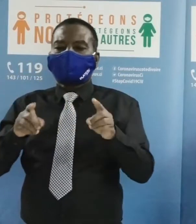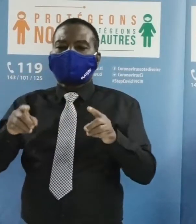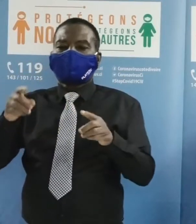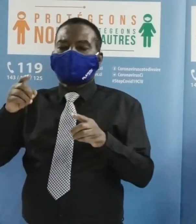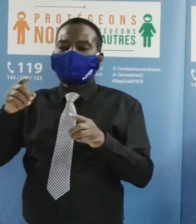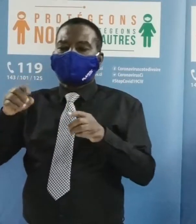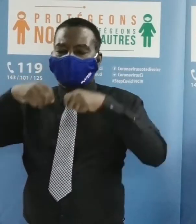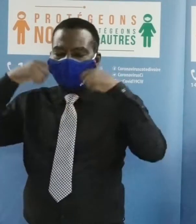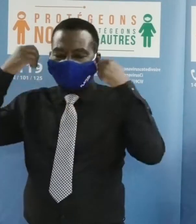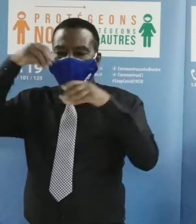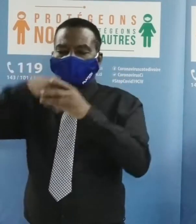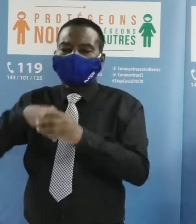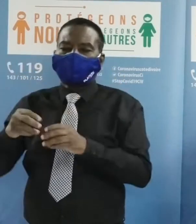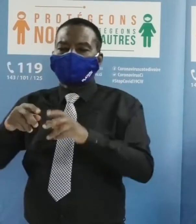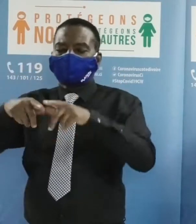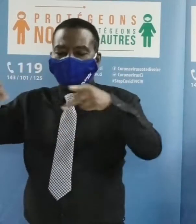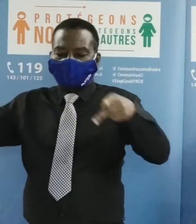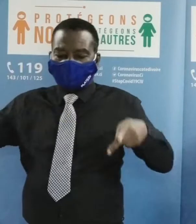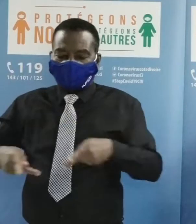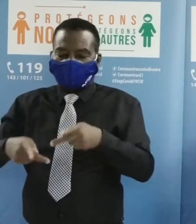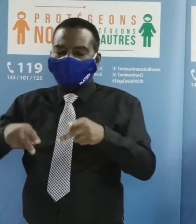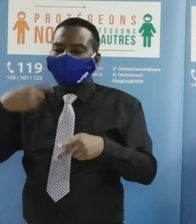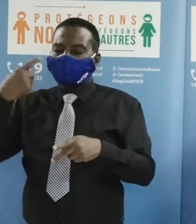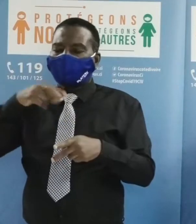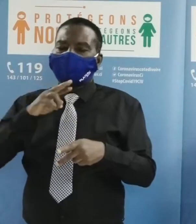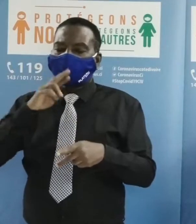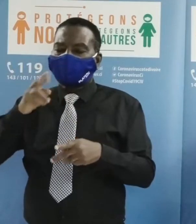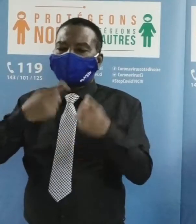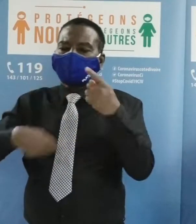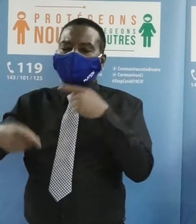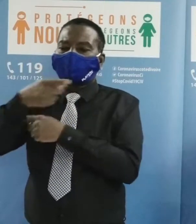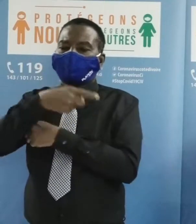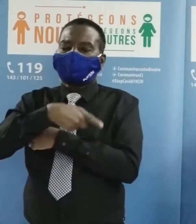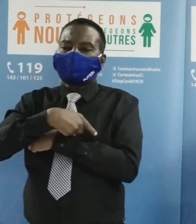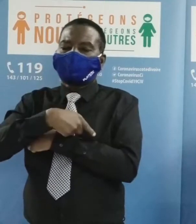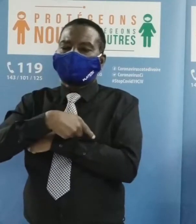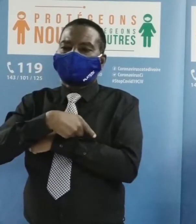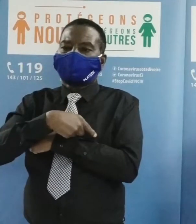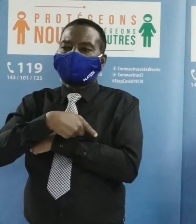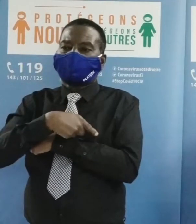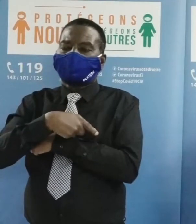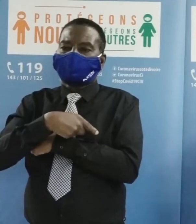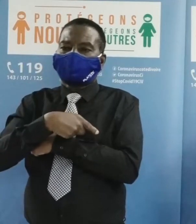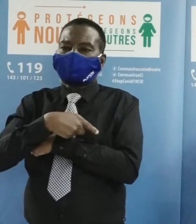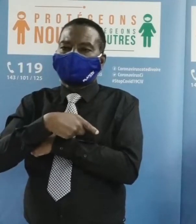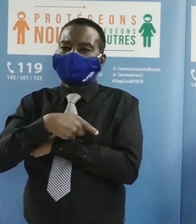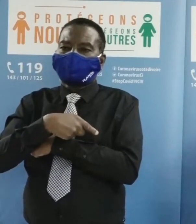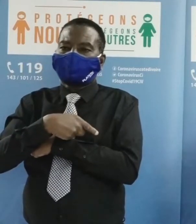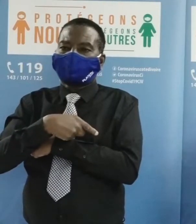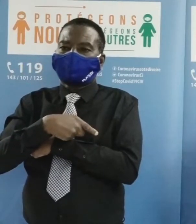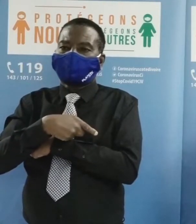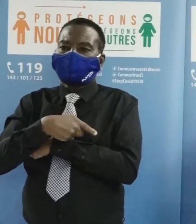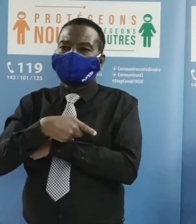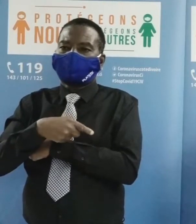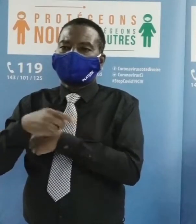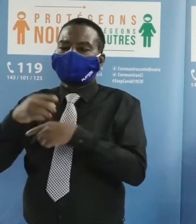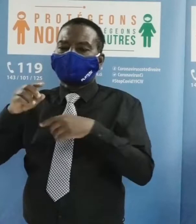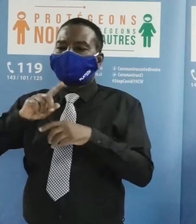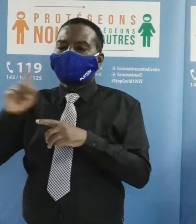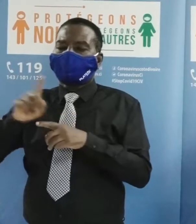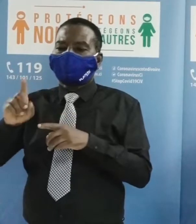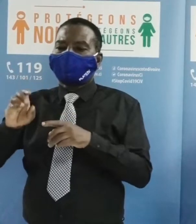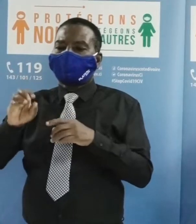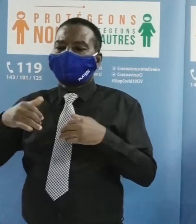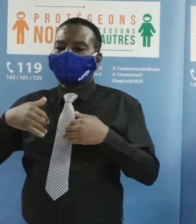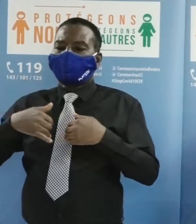dans les endroits qui sont aujourd'hui des endroits de concentration par exemple